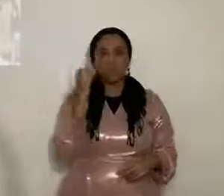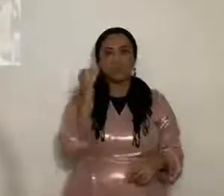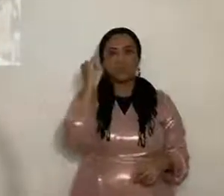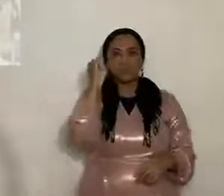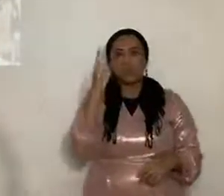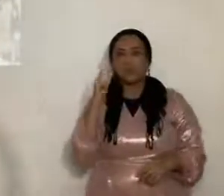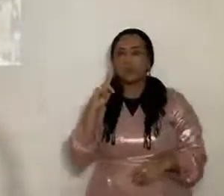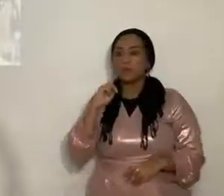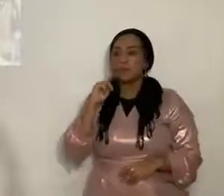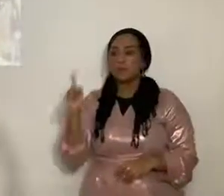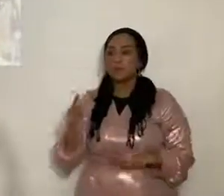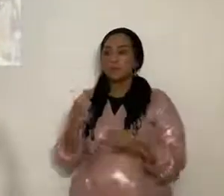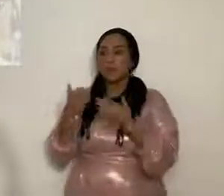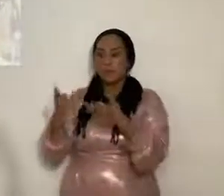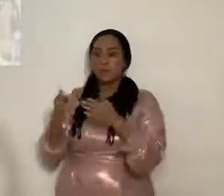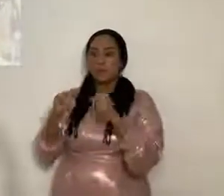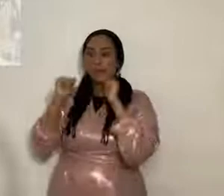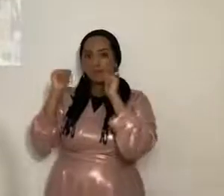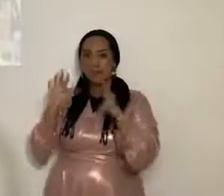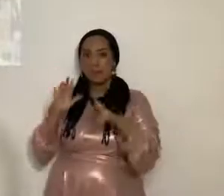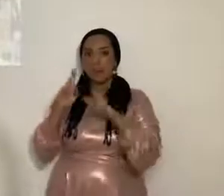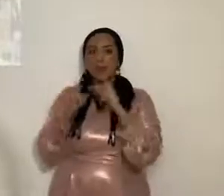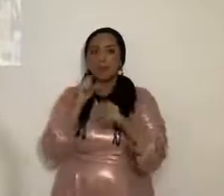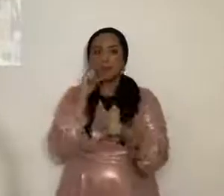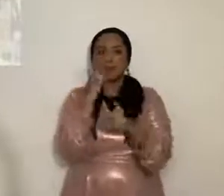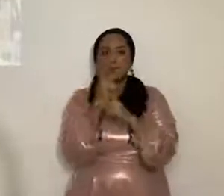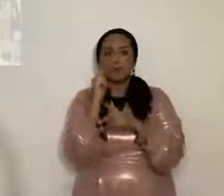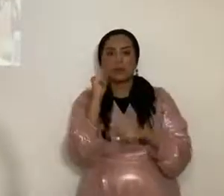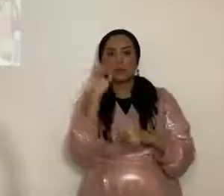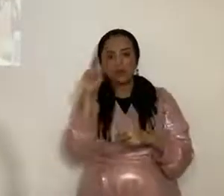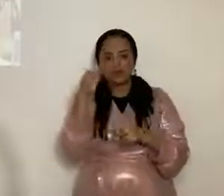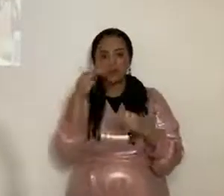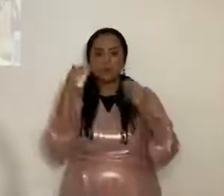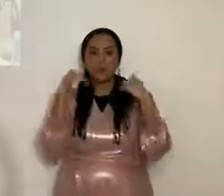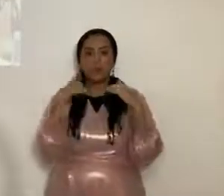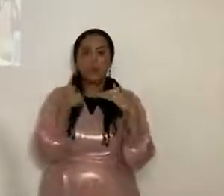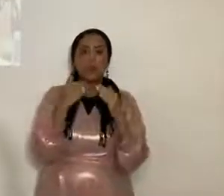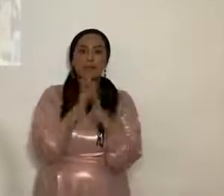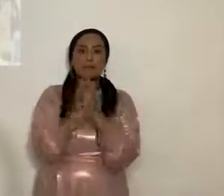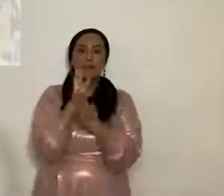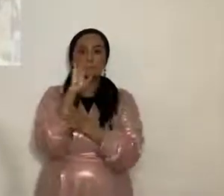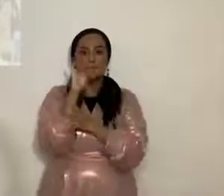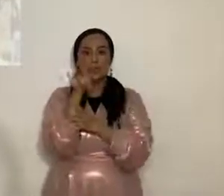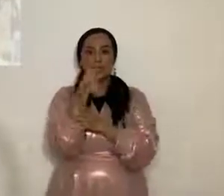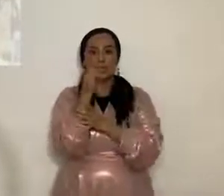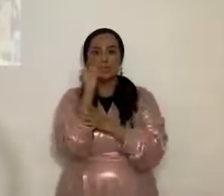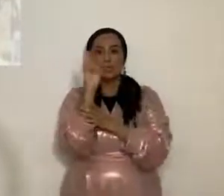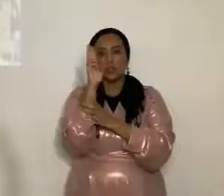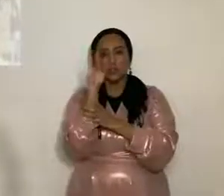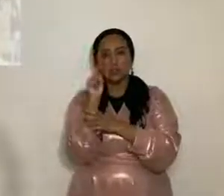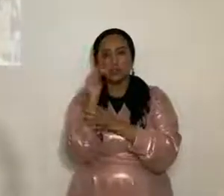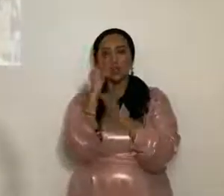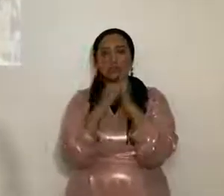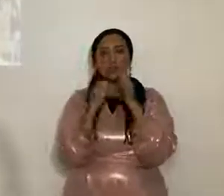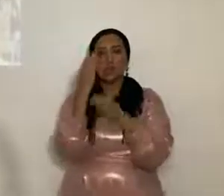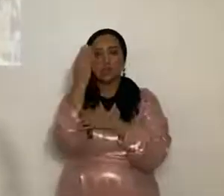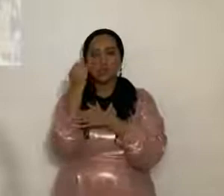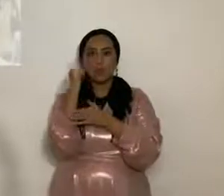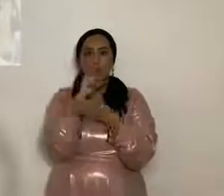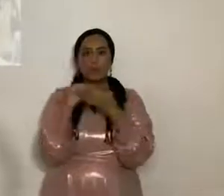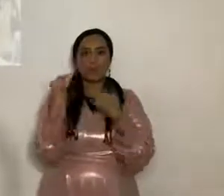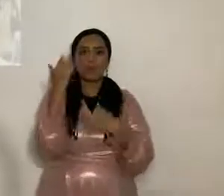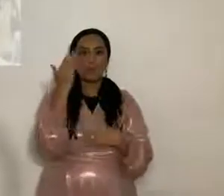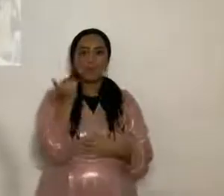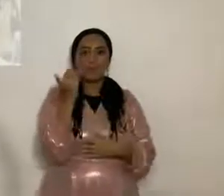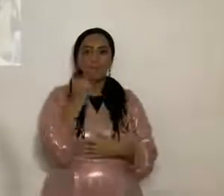Yahweh envía bendición a los que guardan la Torá? Vamos a verlo. Está en Juan 14, verso